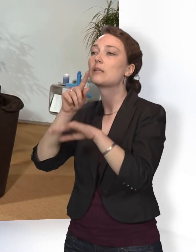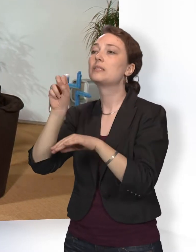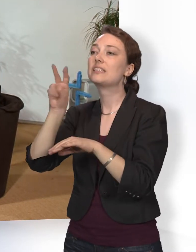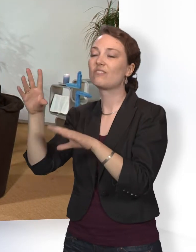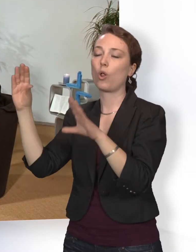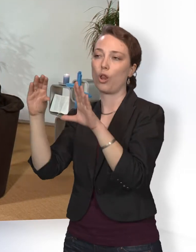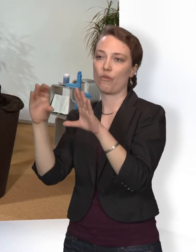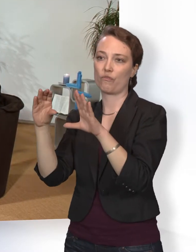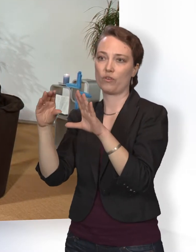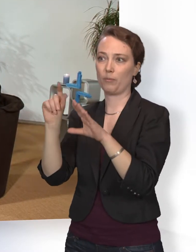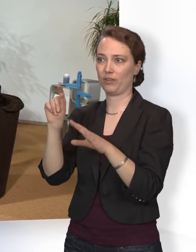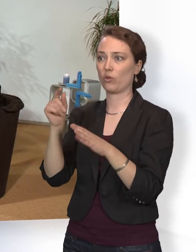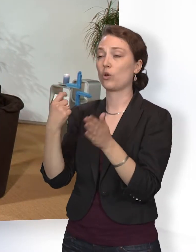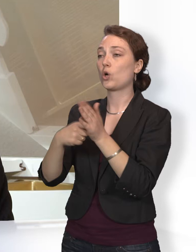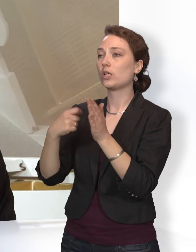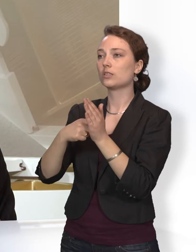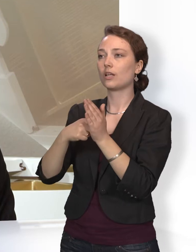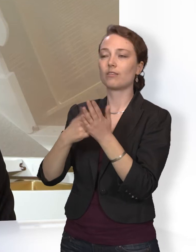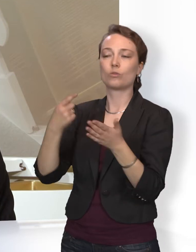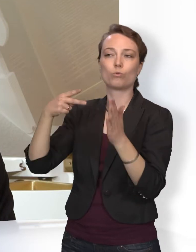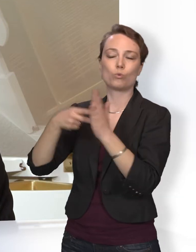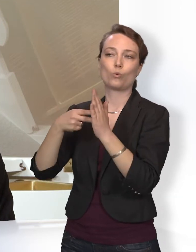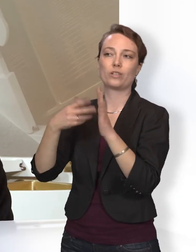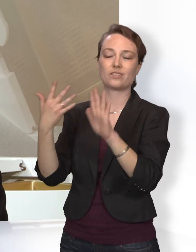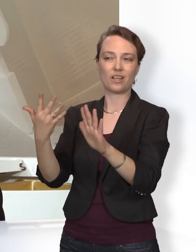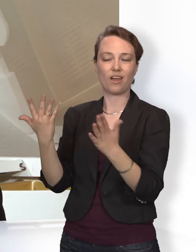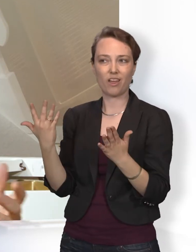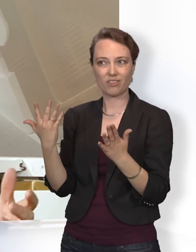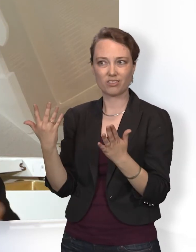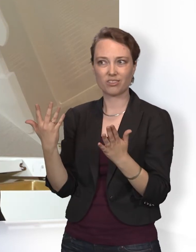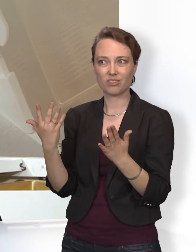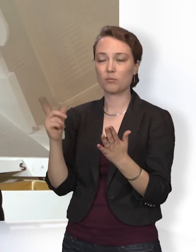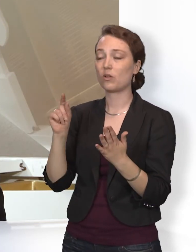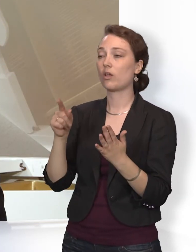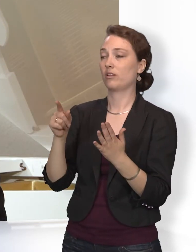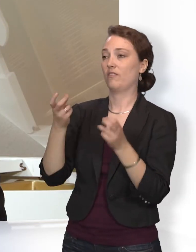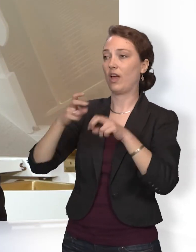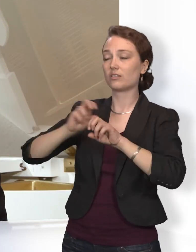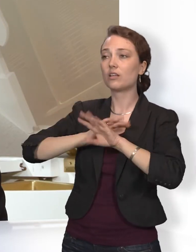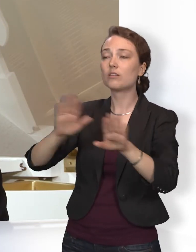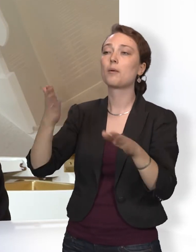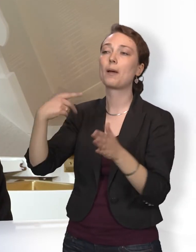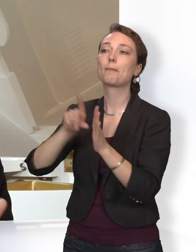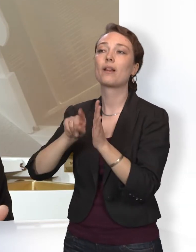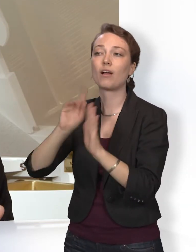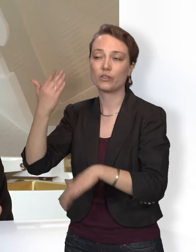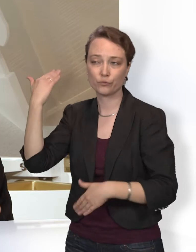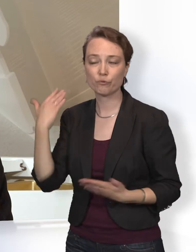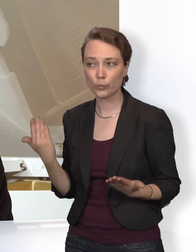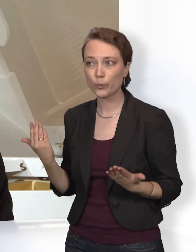heißt, die Kosten würden sich etwa zehnteln. Also von daher wesentlich preiswerter, Fernsehen zu verbreiten. Und die